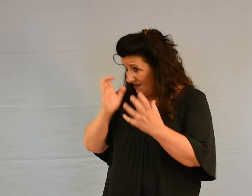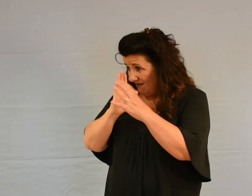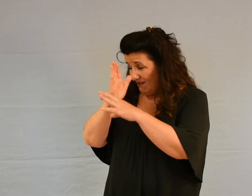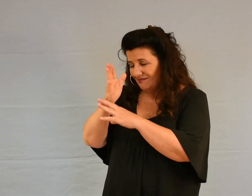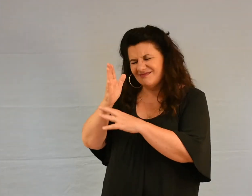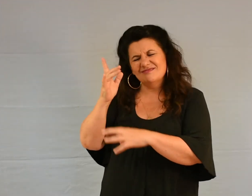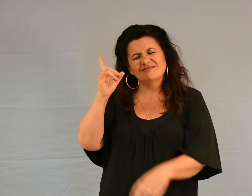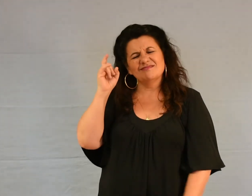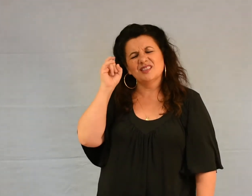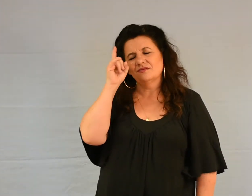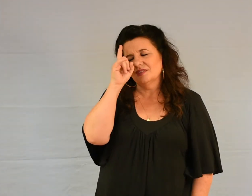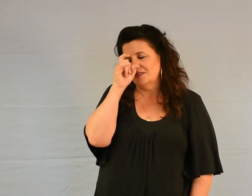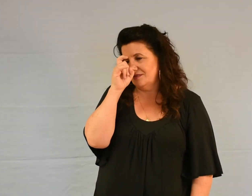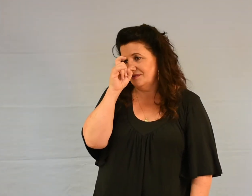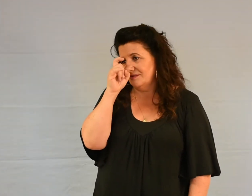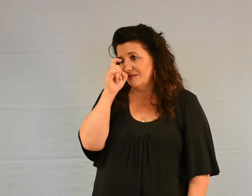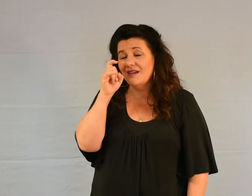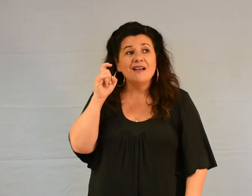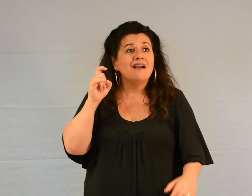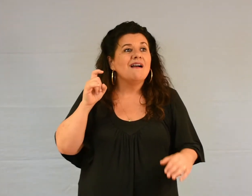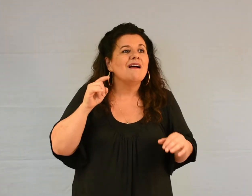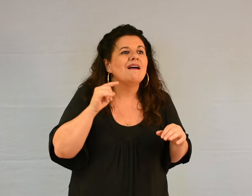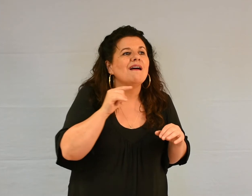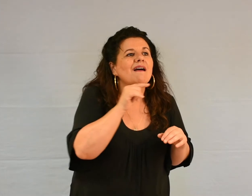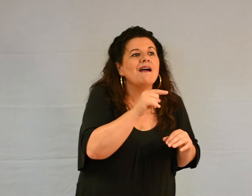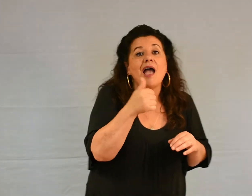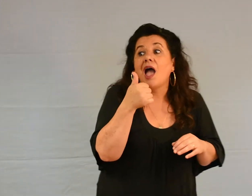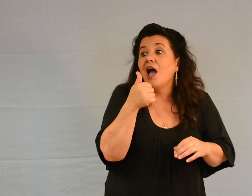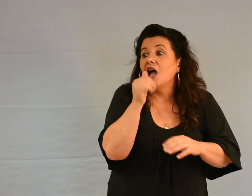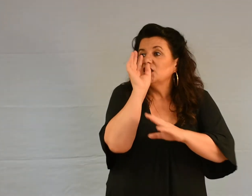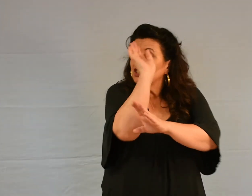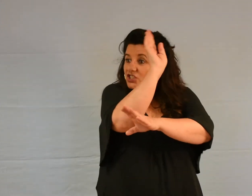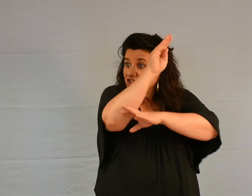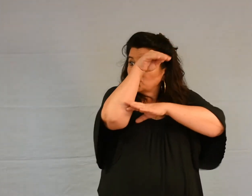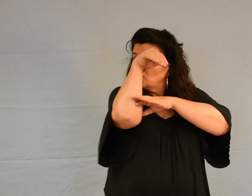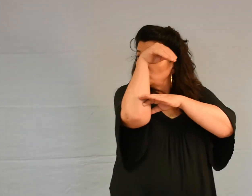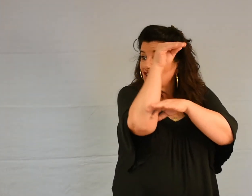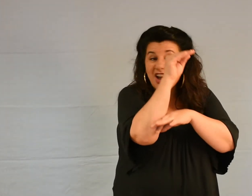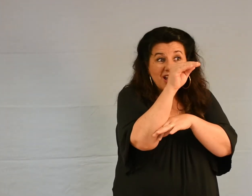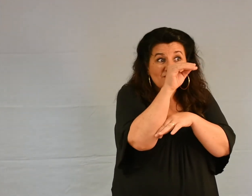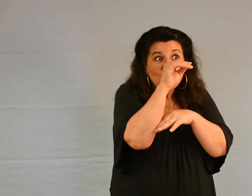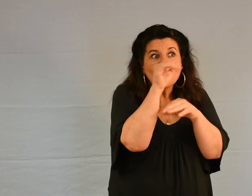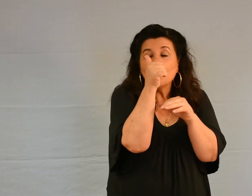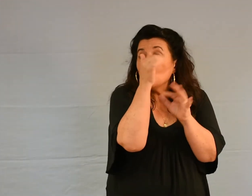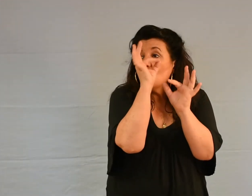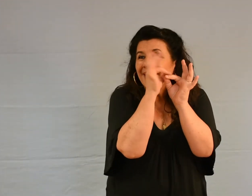Il est plus facile à un chameau de passer par le trou d'une aiguille qu'à un riche d'entrer dans le royaume de